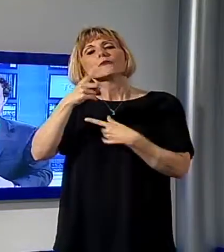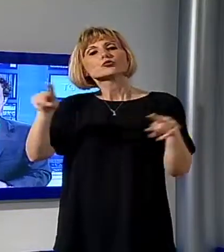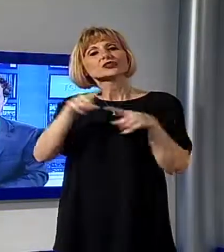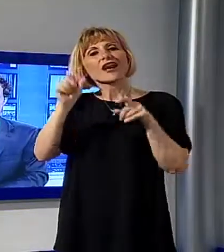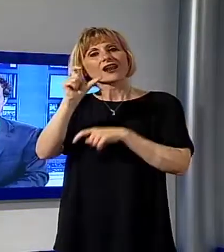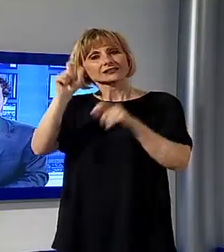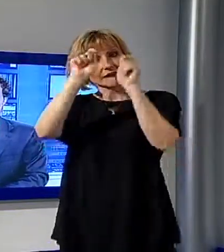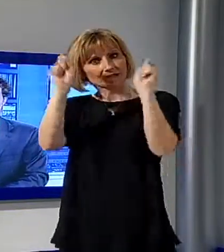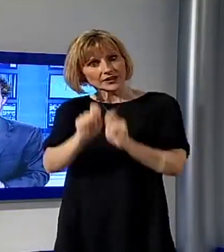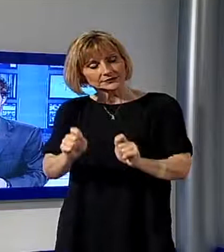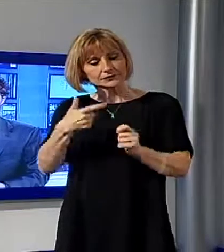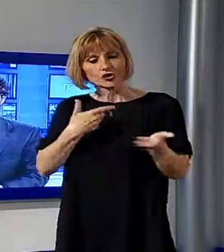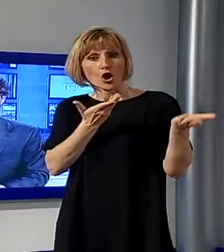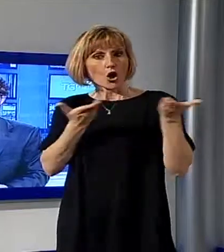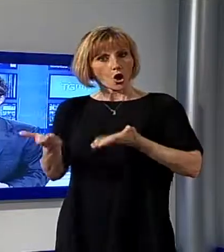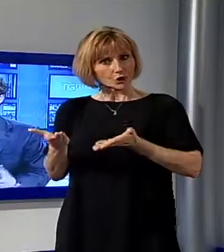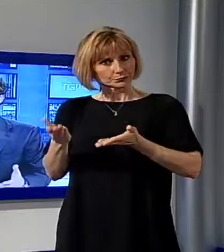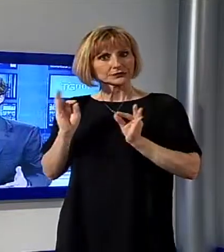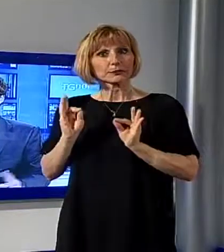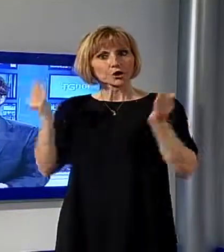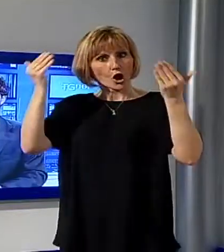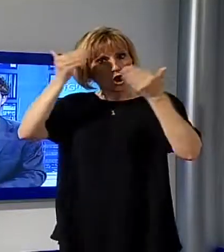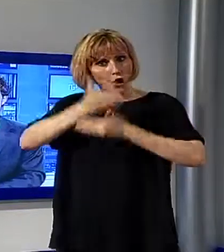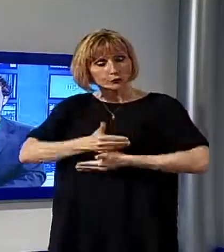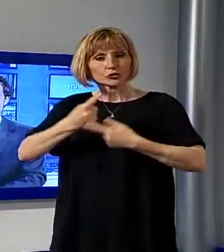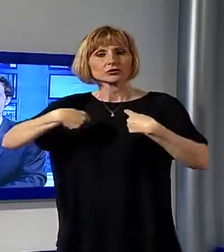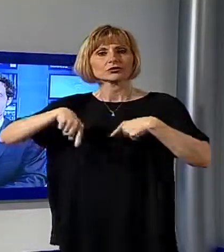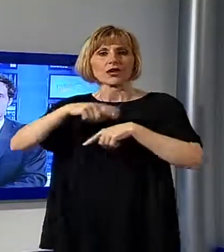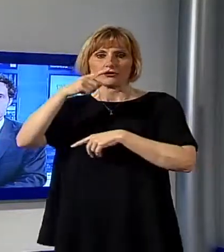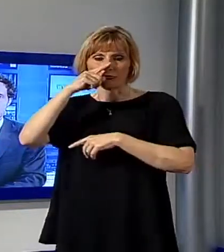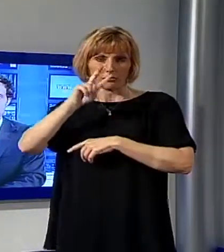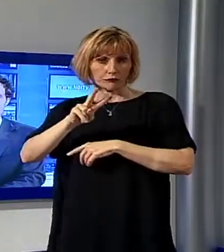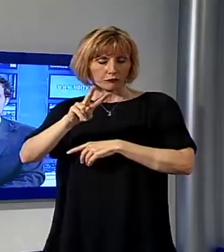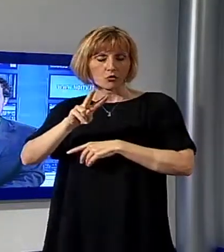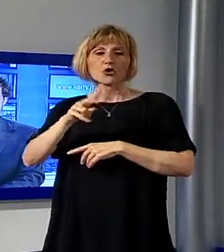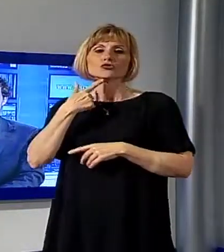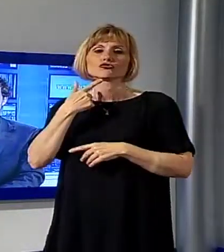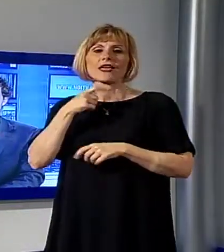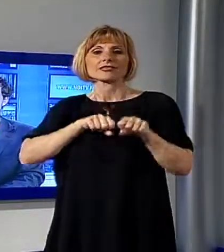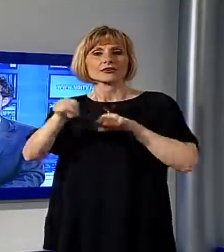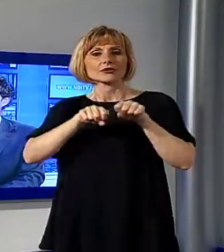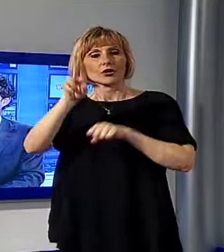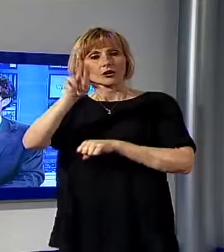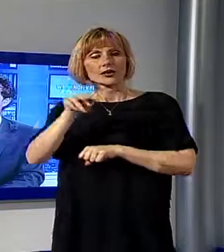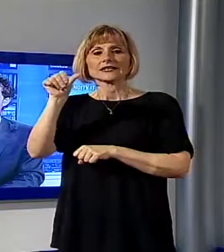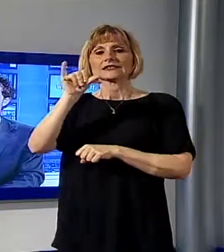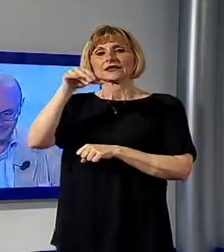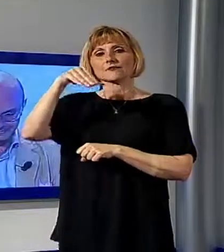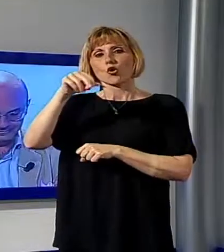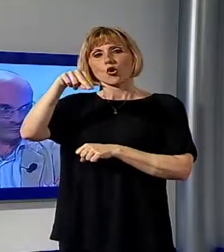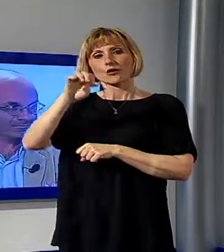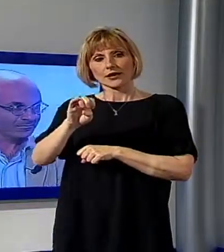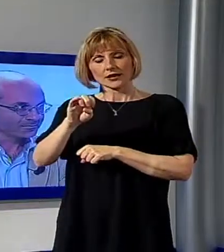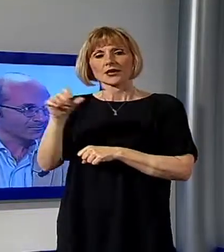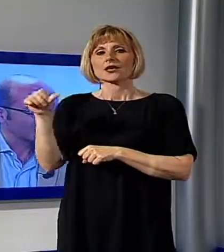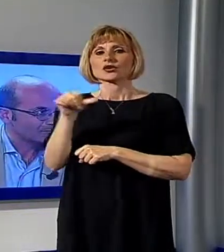direttore artistico di questa manifestazione, ma più in generale dell'Associazione Musicale Lucchese che la organizza, è Simone Soldati, che questa